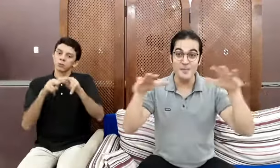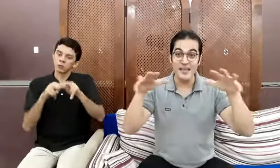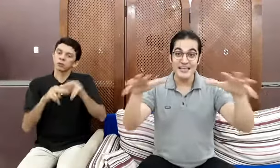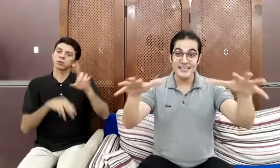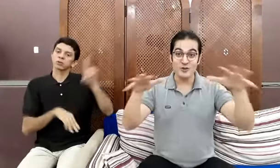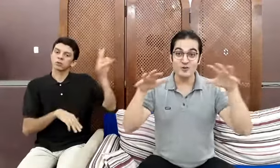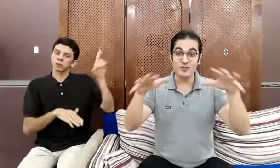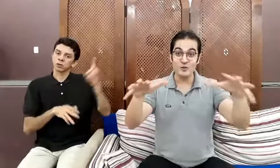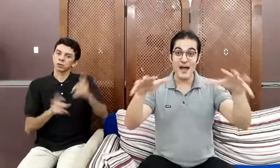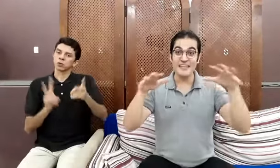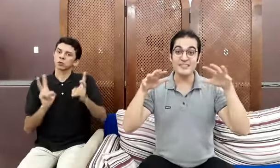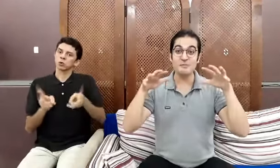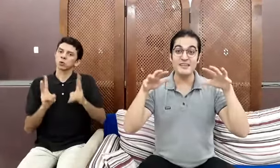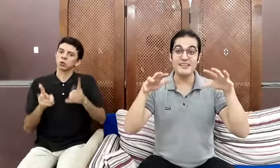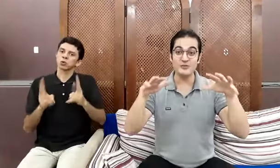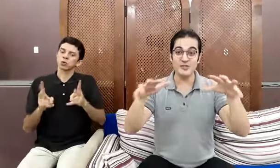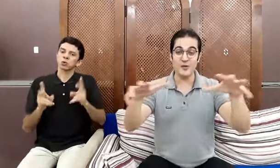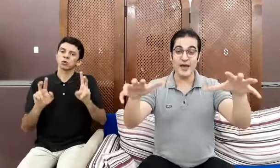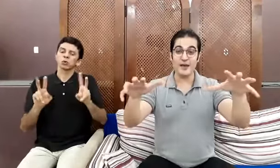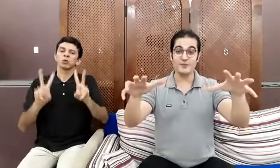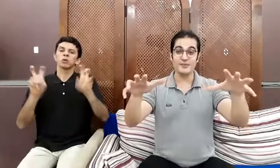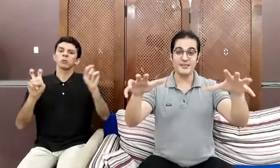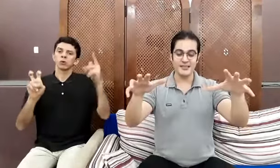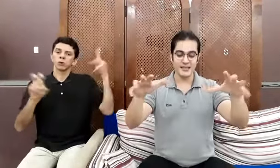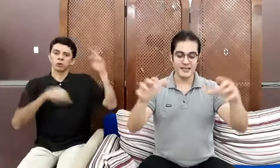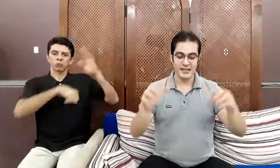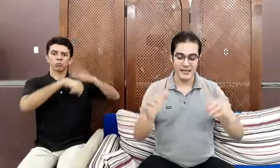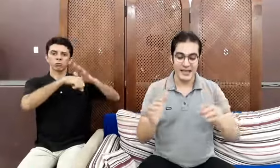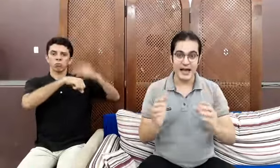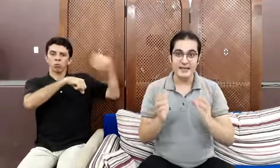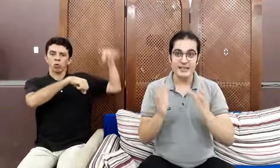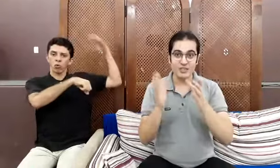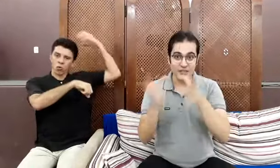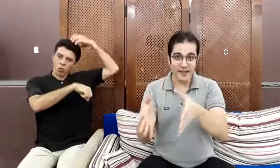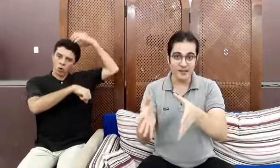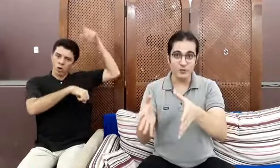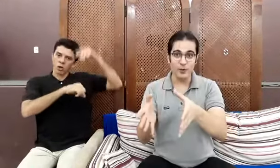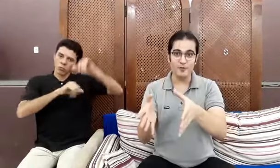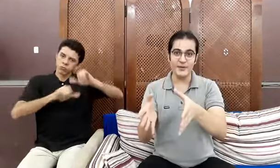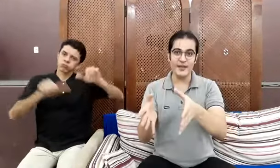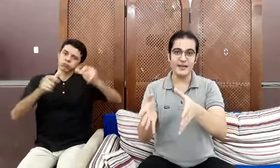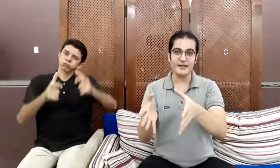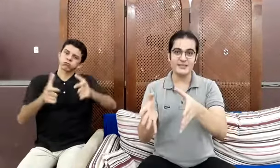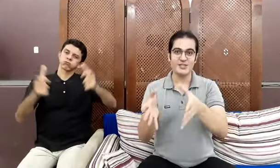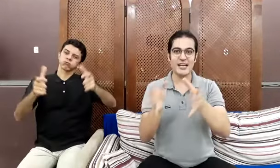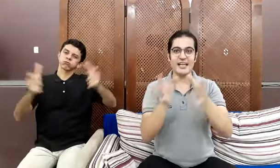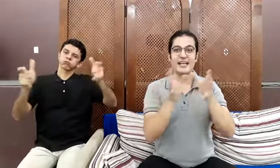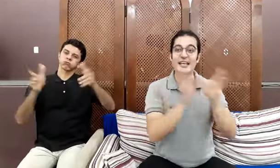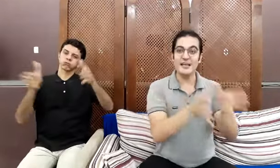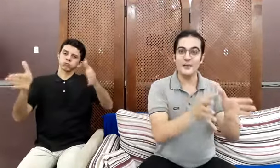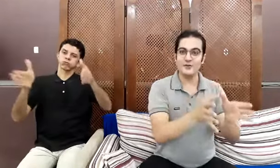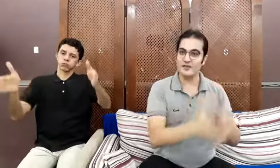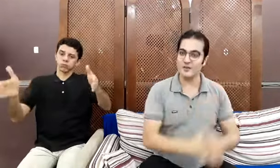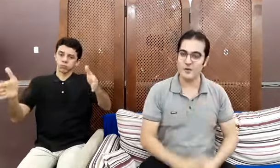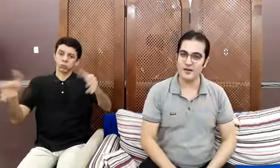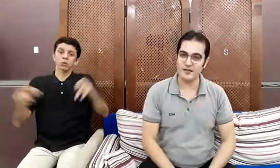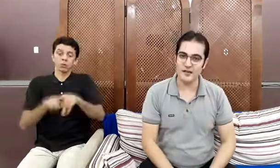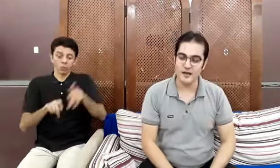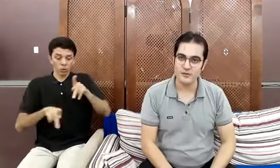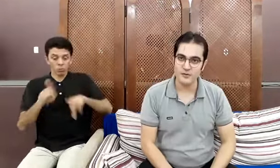reino. Deus continua ainda expandindo o seu reino. E a tristeza do povo dele gera alegria para os que